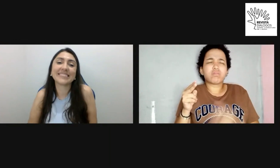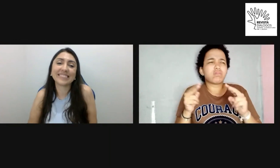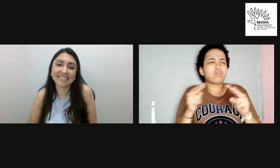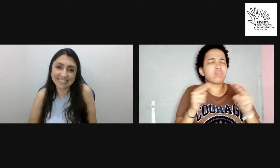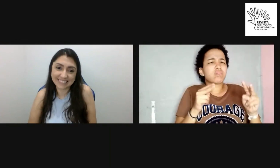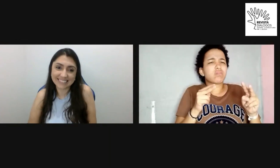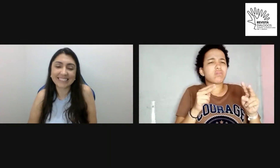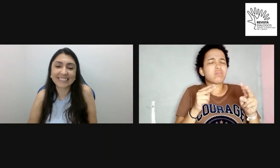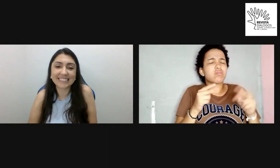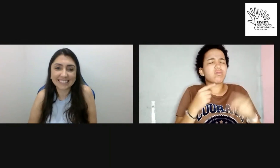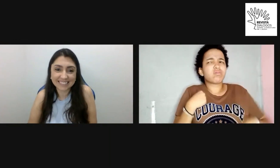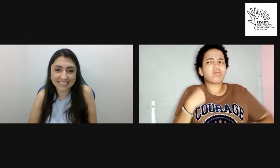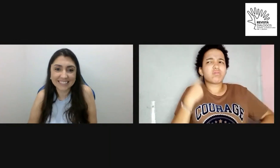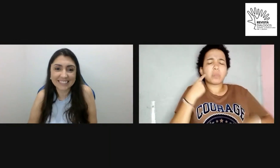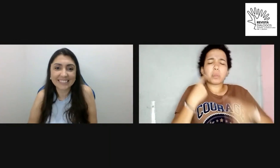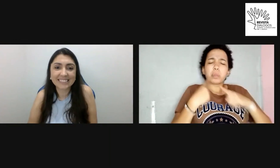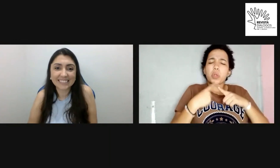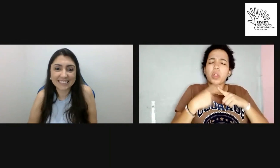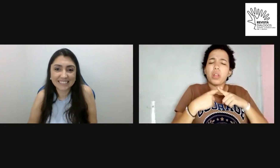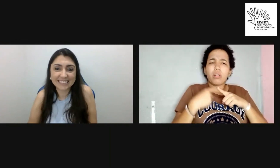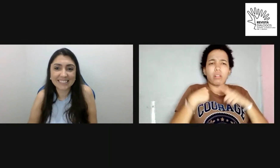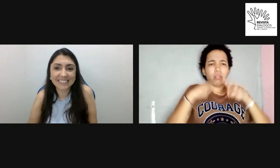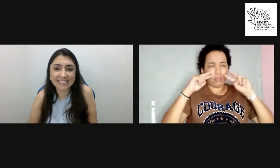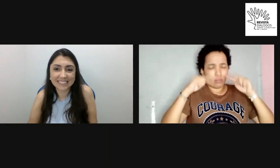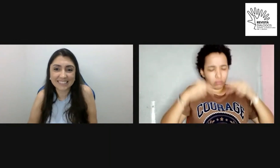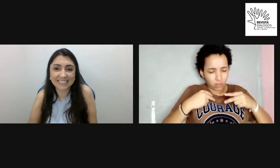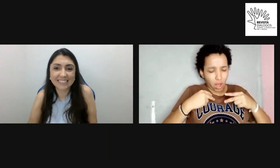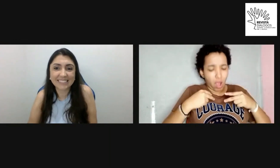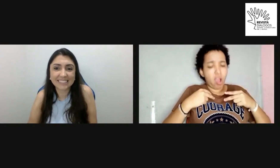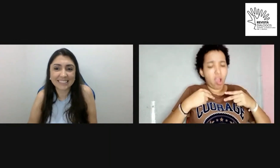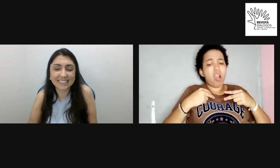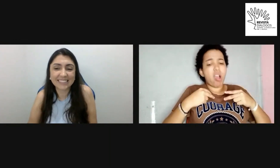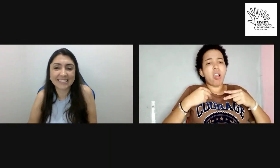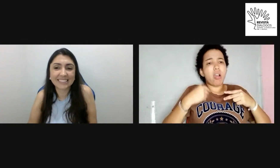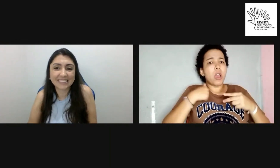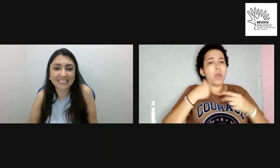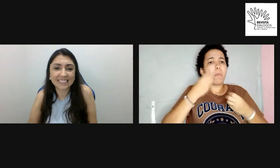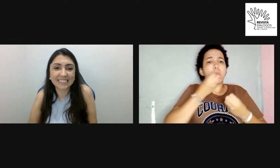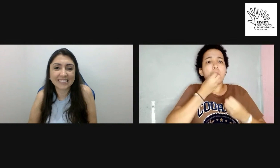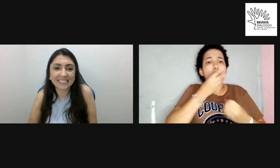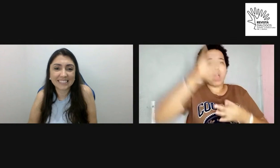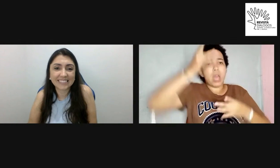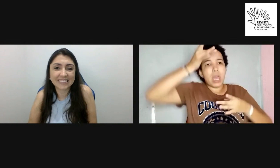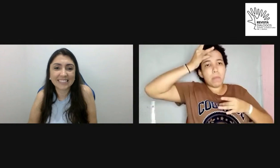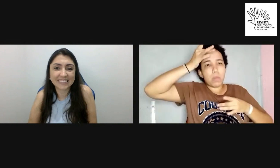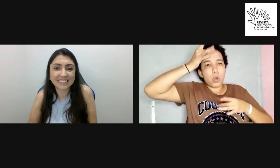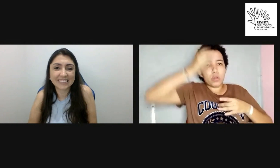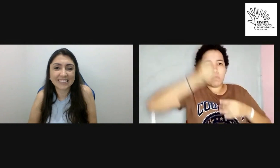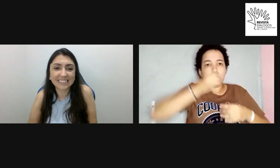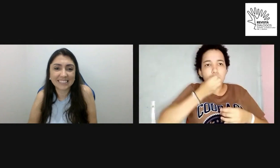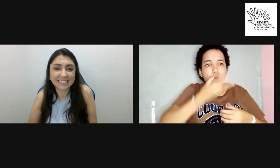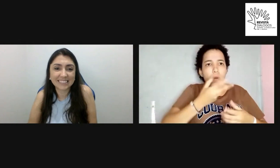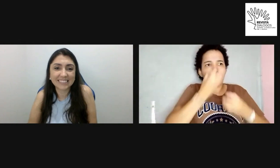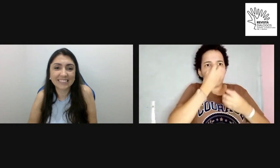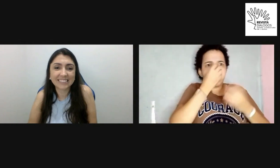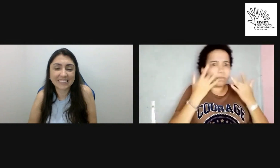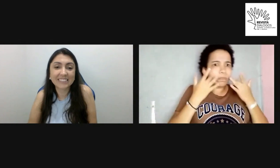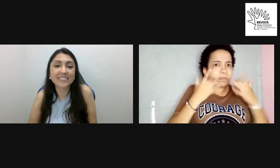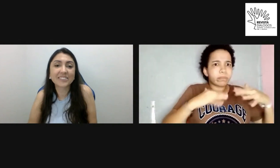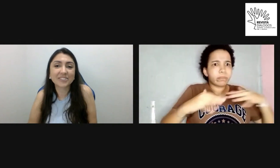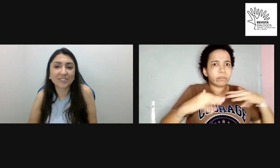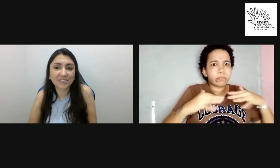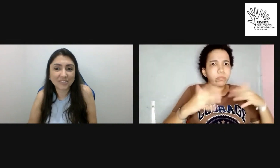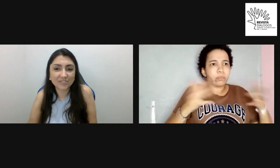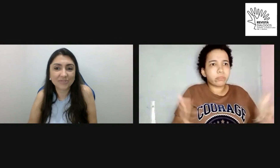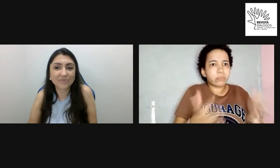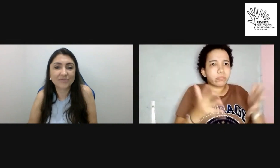palhaço? Eu comecei a refletir sobre isso e pensei, será? Foi quando percebi que eu era boa em corporação e isso me incentivou